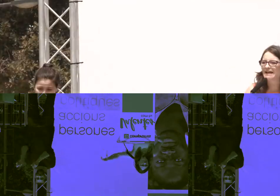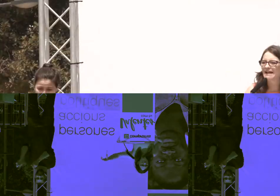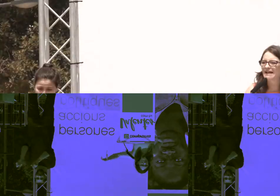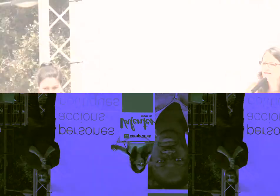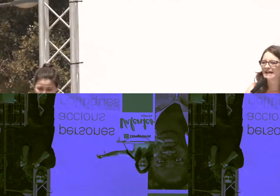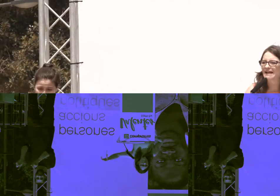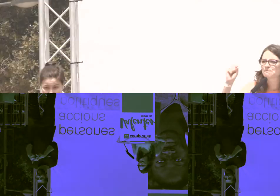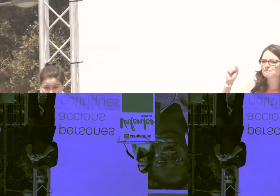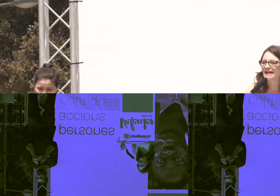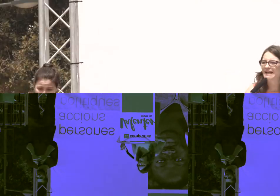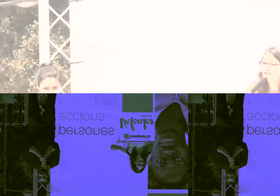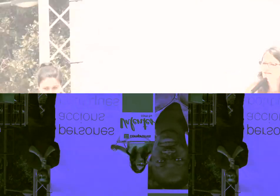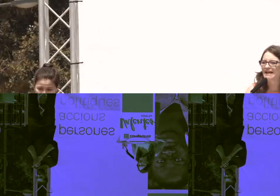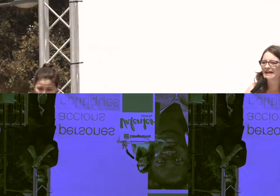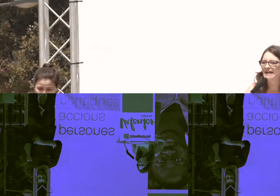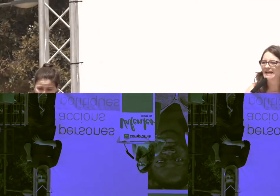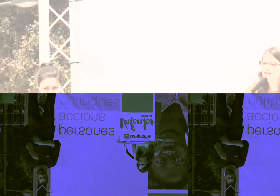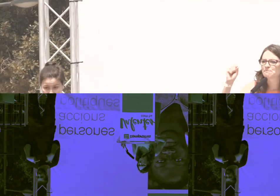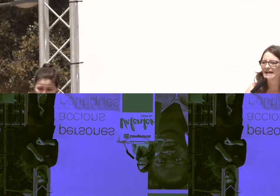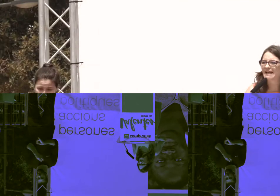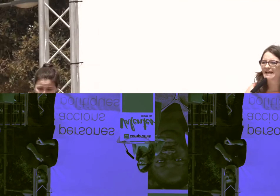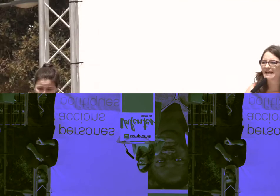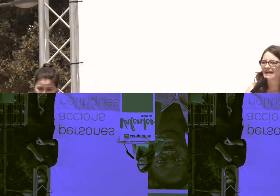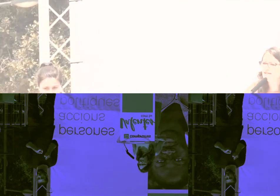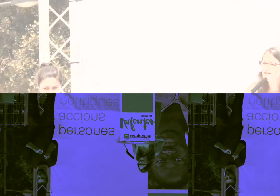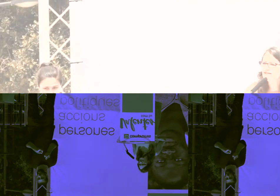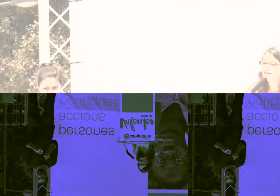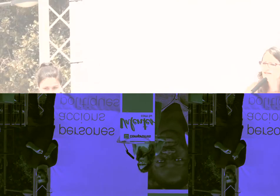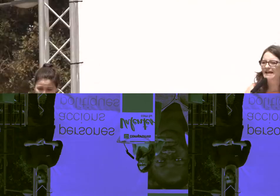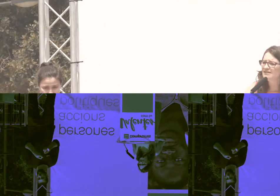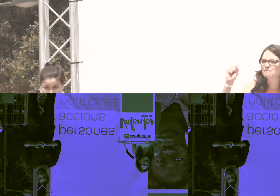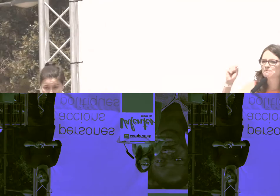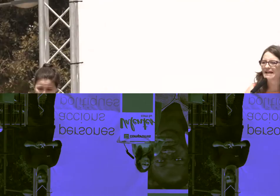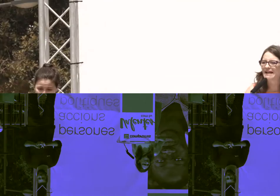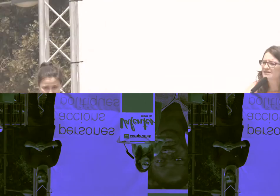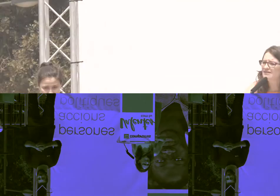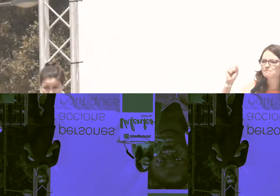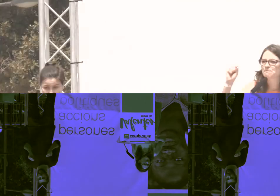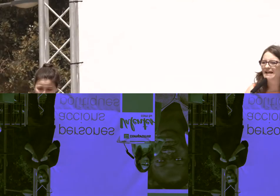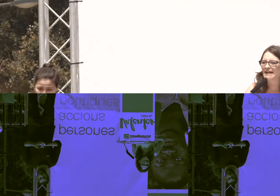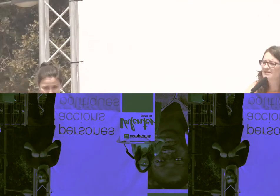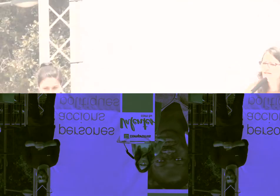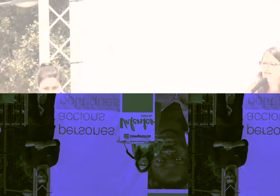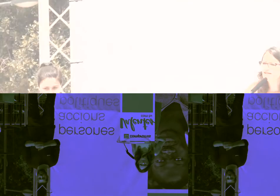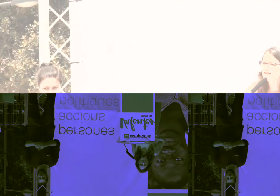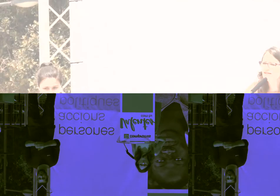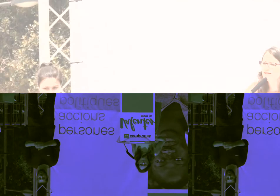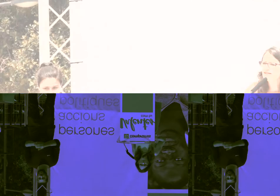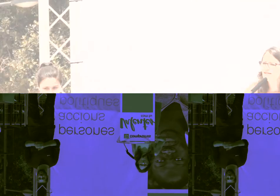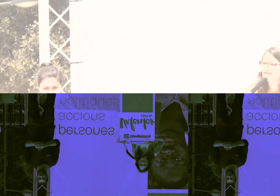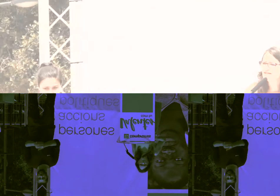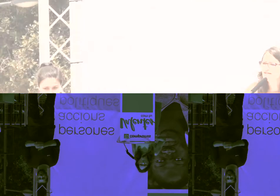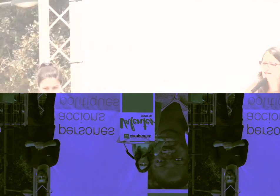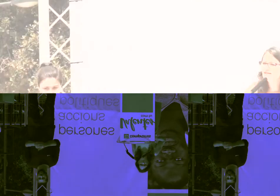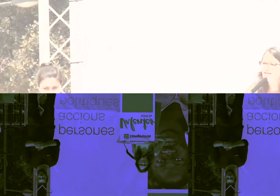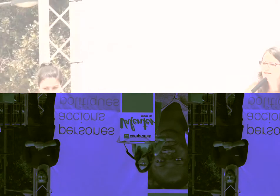crema i fer negoci. Clar, que casualitat que quan s'aprova aquesta norma